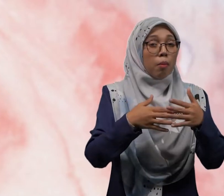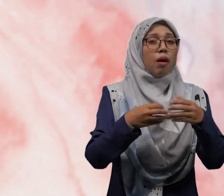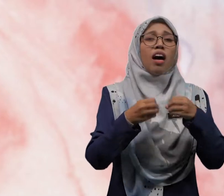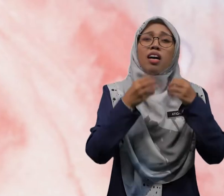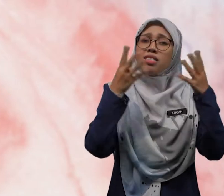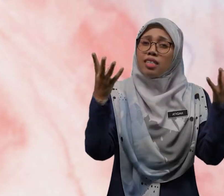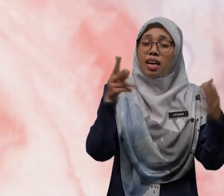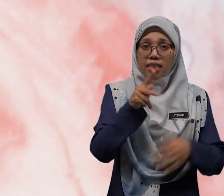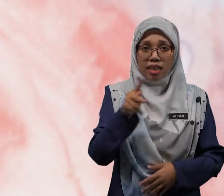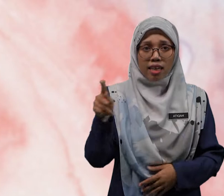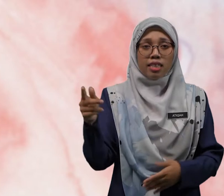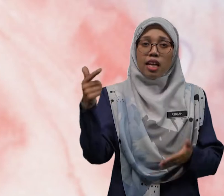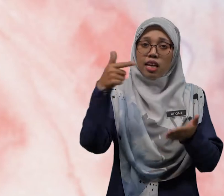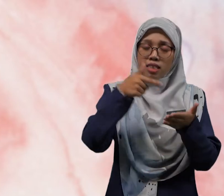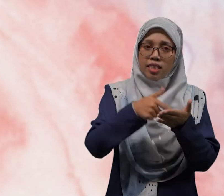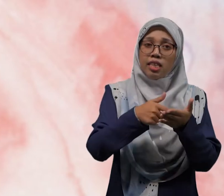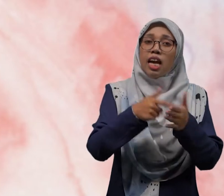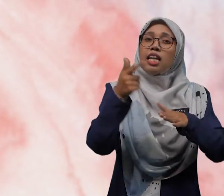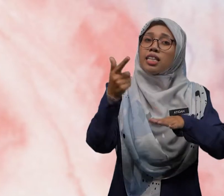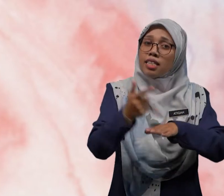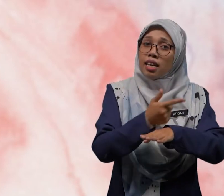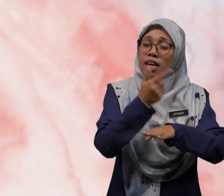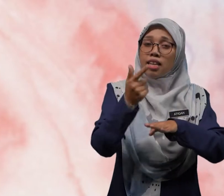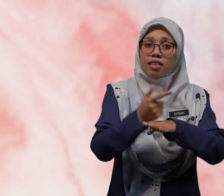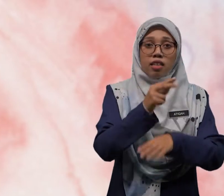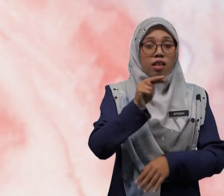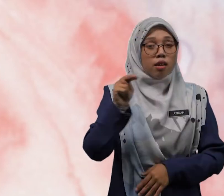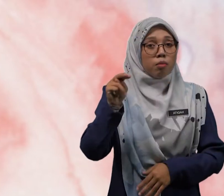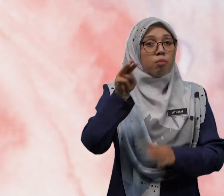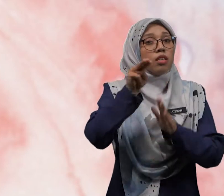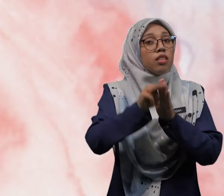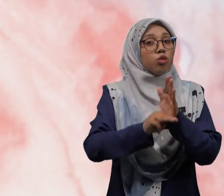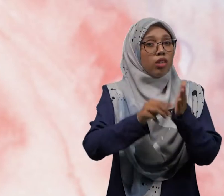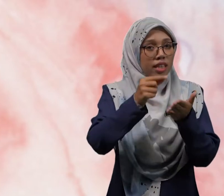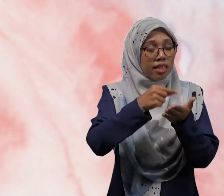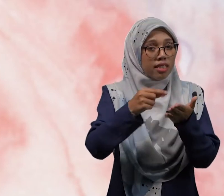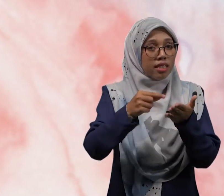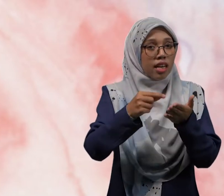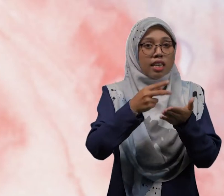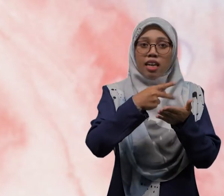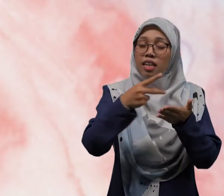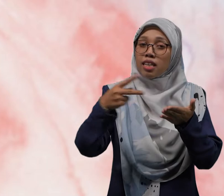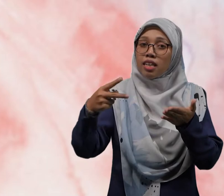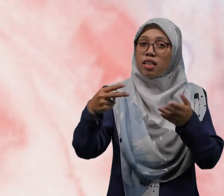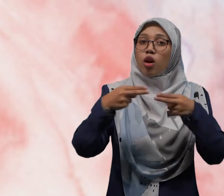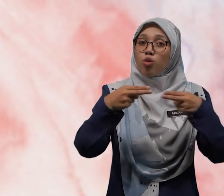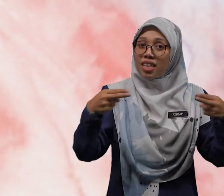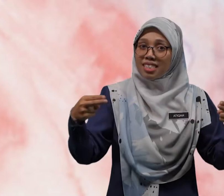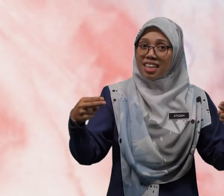banyak kain lagi latihan menulis karangan ular